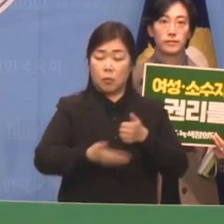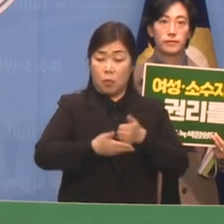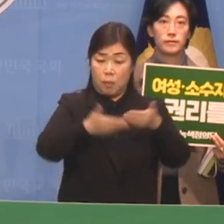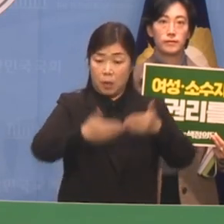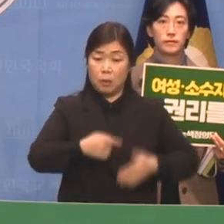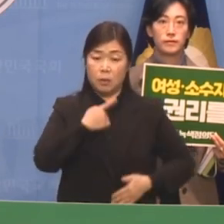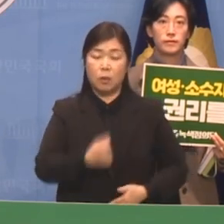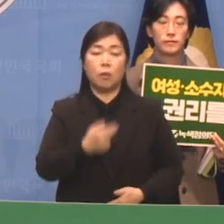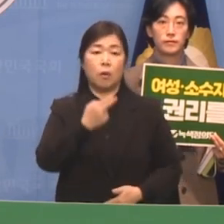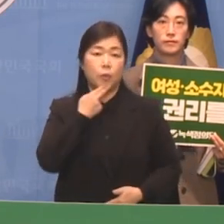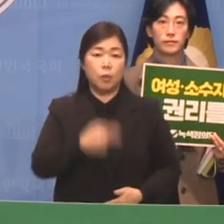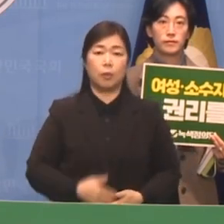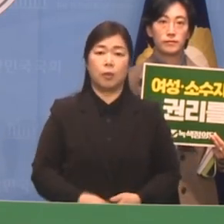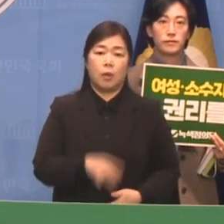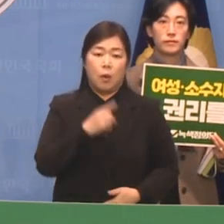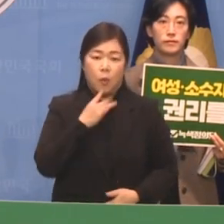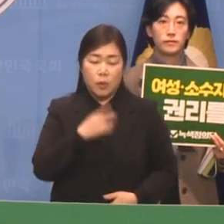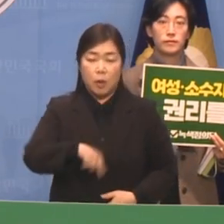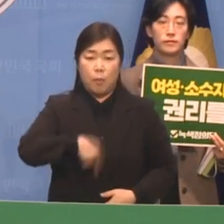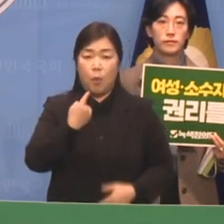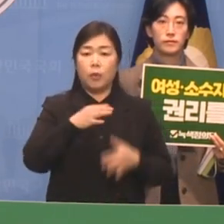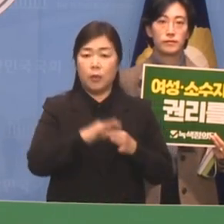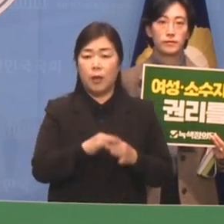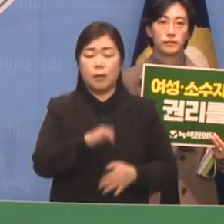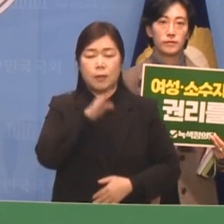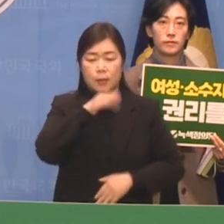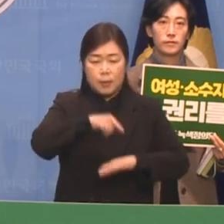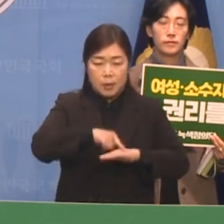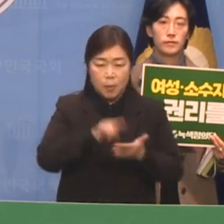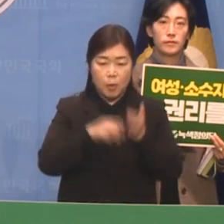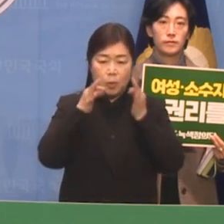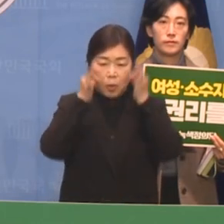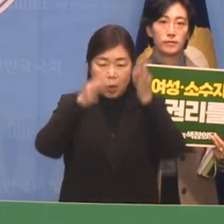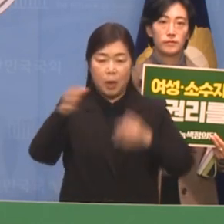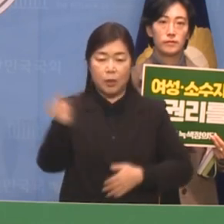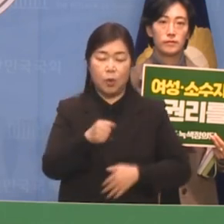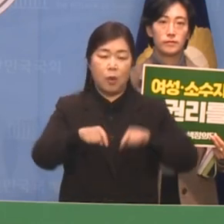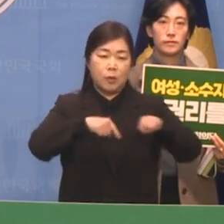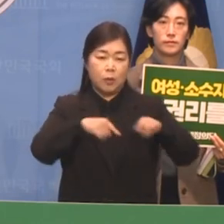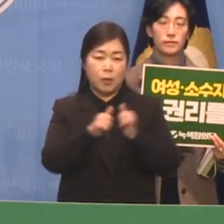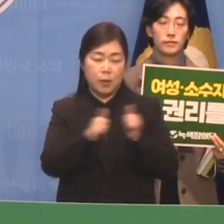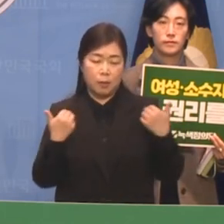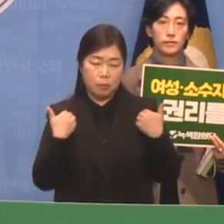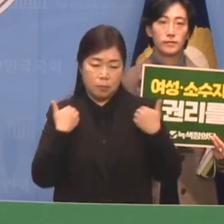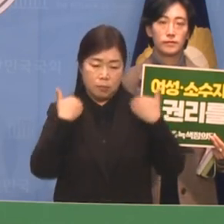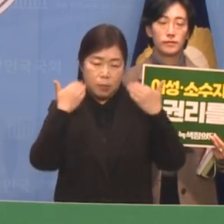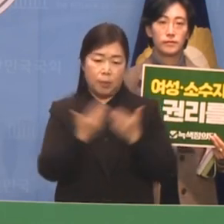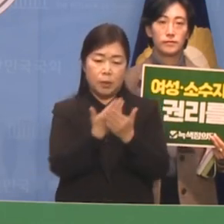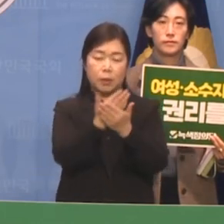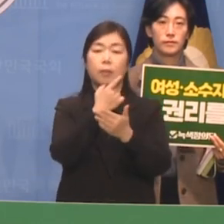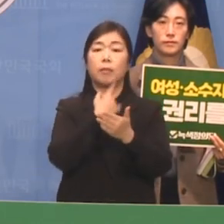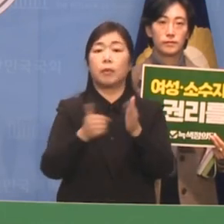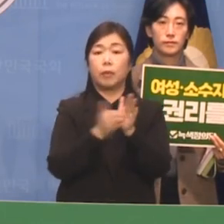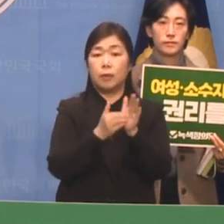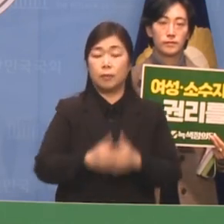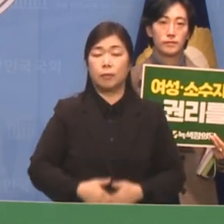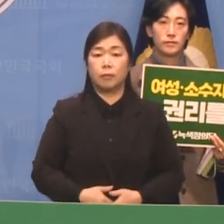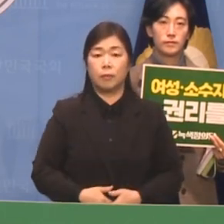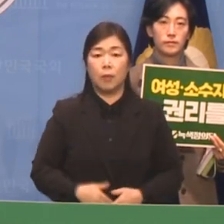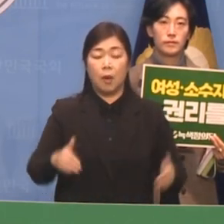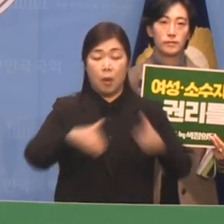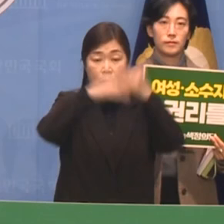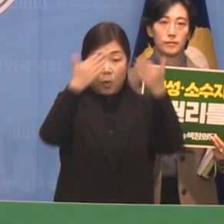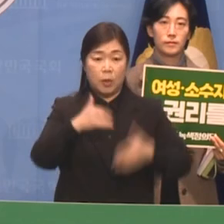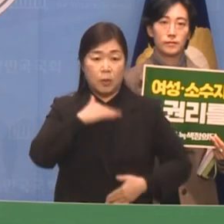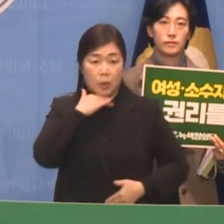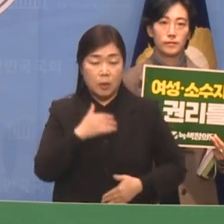자신의 진심과 노력에 의해서 꿋꿋이 하나의 정치인으로 성장해 왔습니다. 모든 연령의 사람을